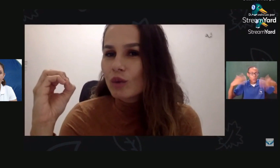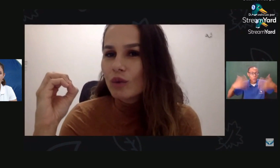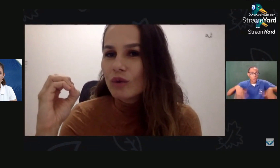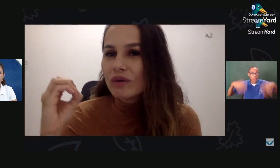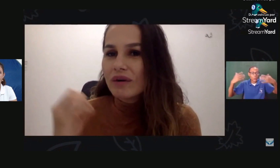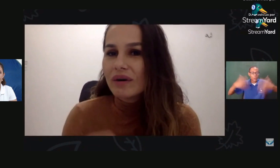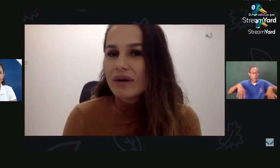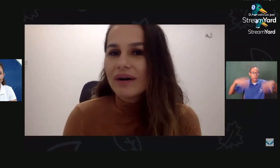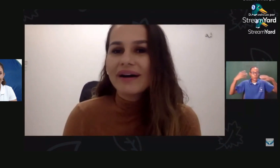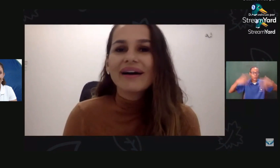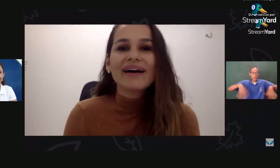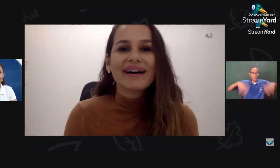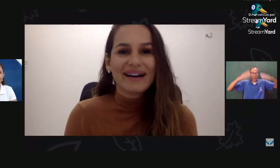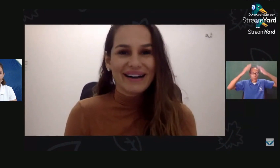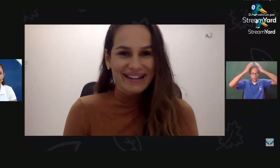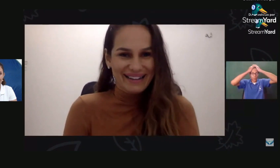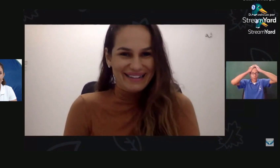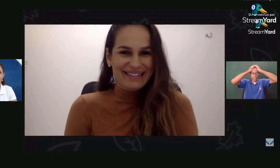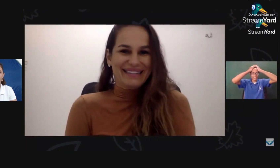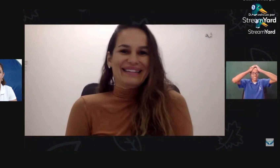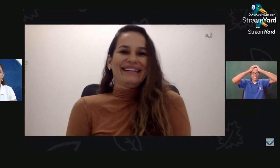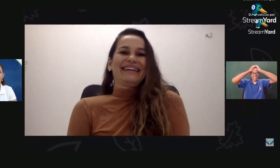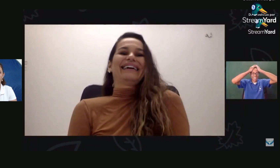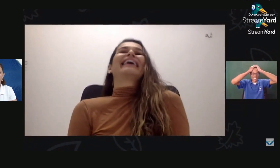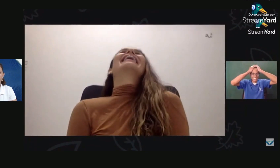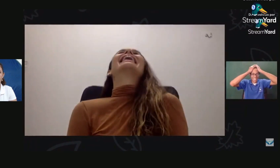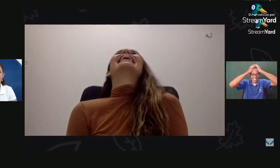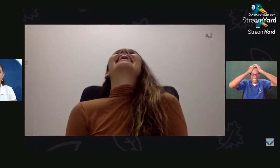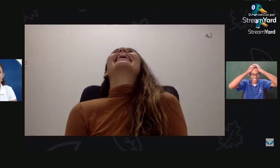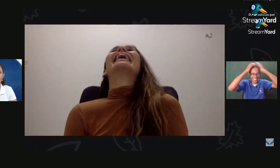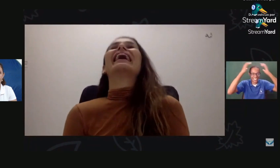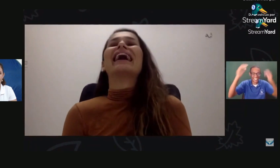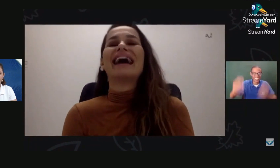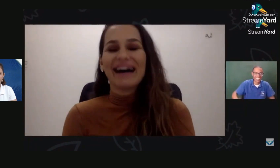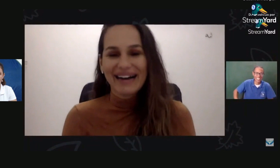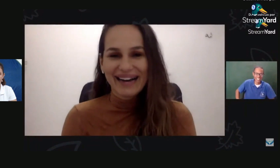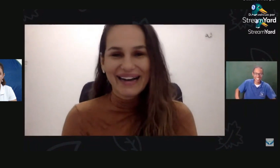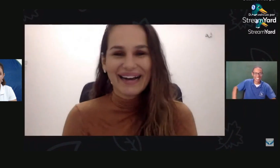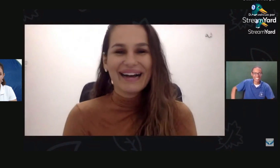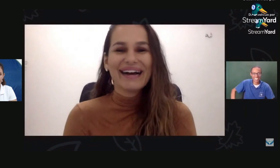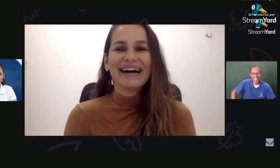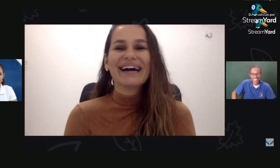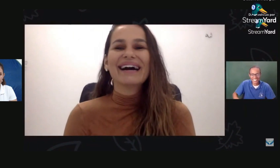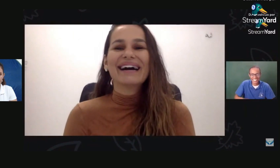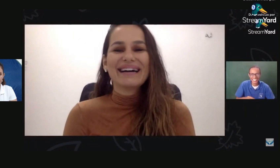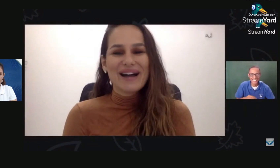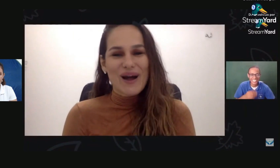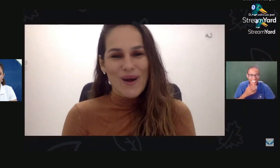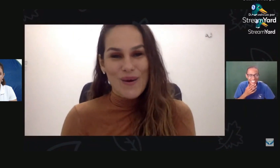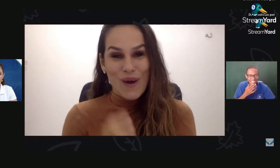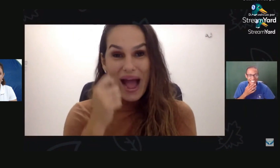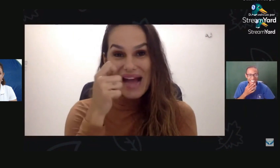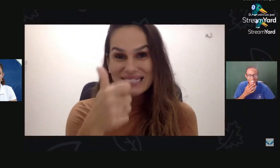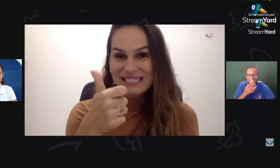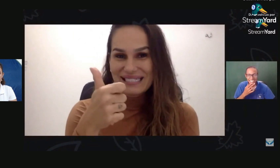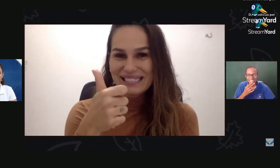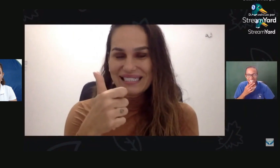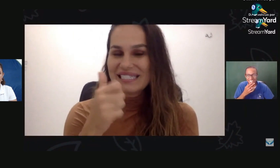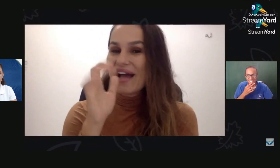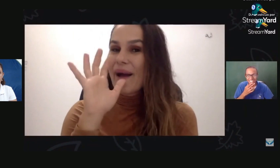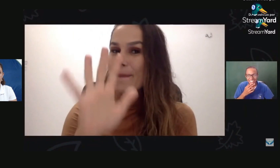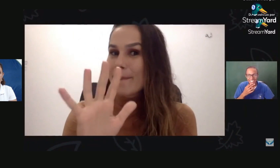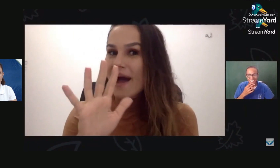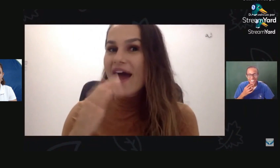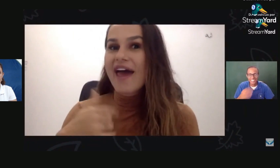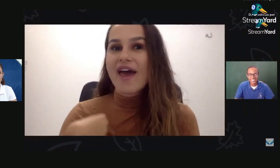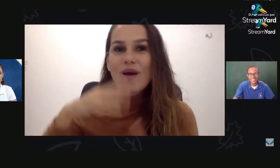400 páginas a dissertação. Foram quase 400 páginas. Meu Deus,